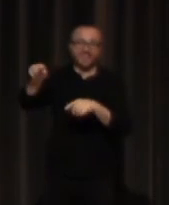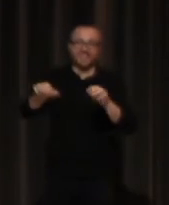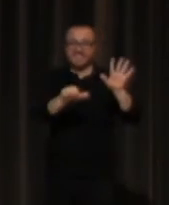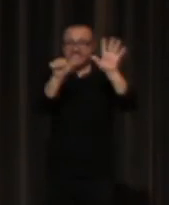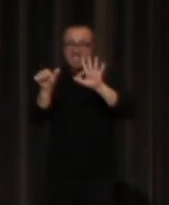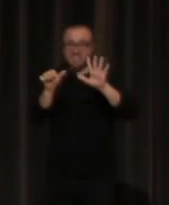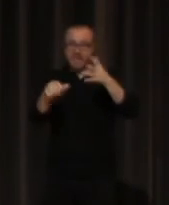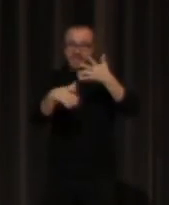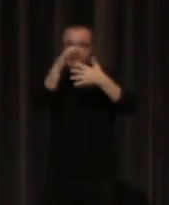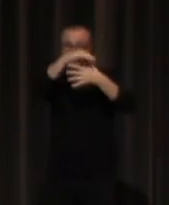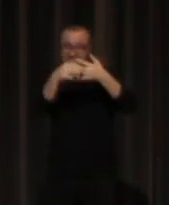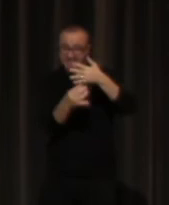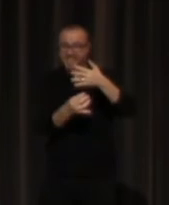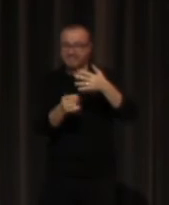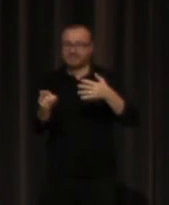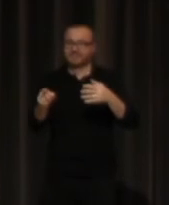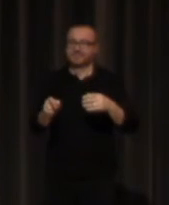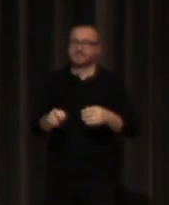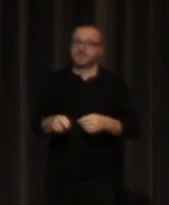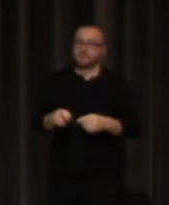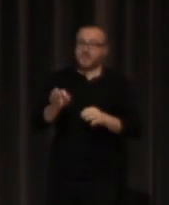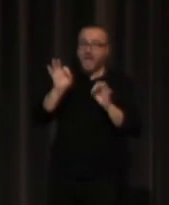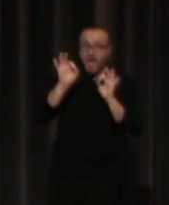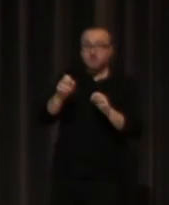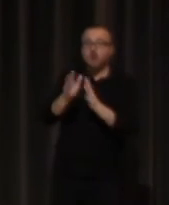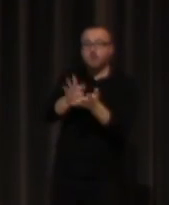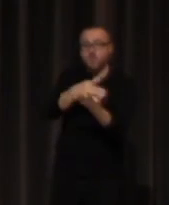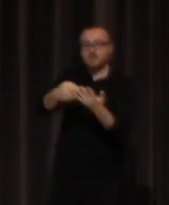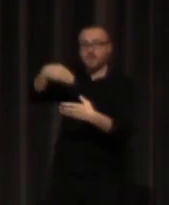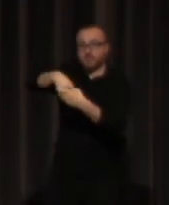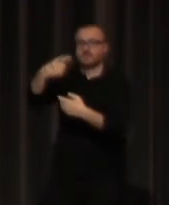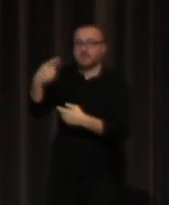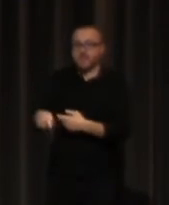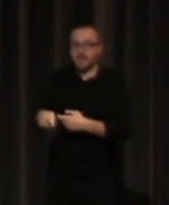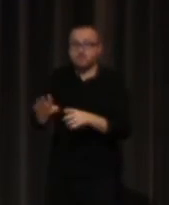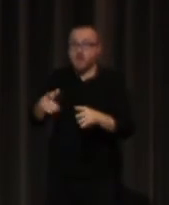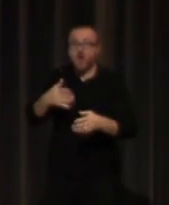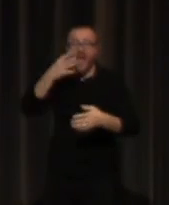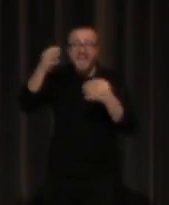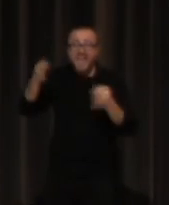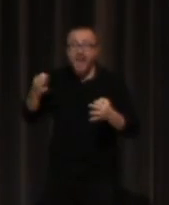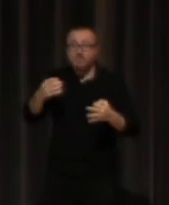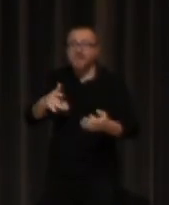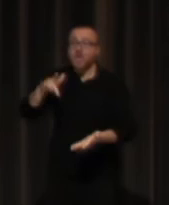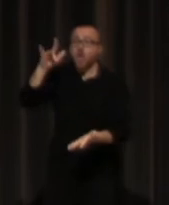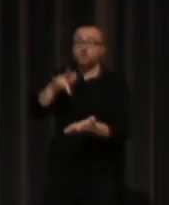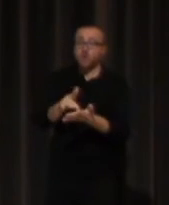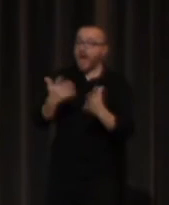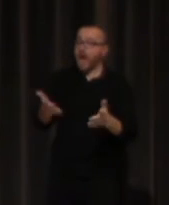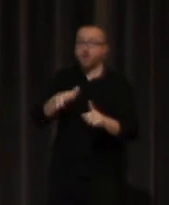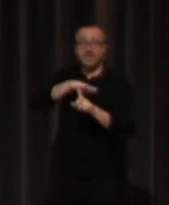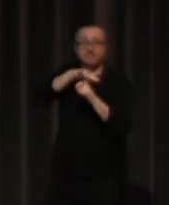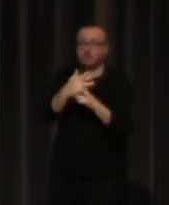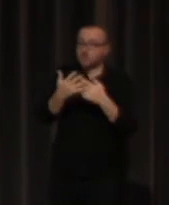Tota la vida la passem, doncs, en aquest estret espai d'ara i aquí. És com si visquéssim en una cel·la d'una